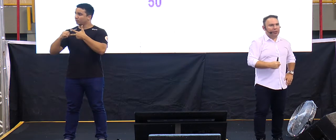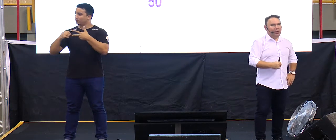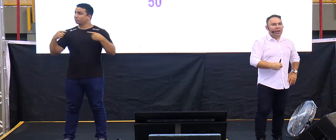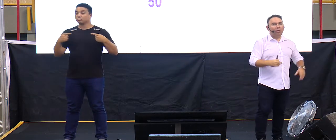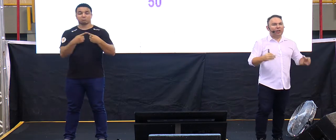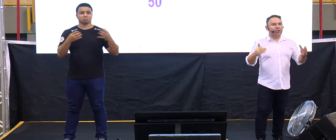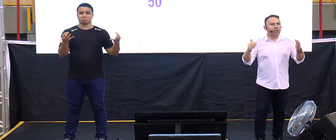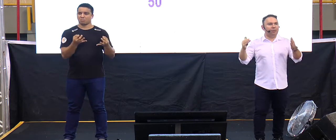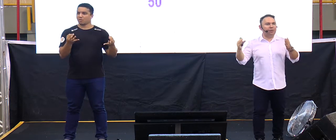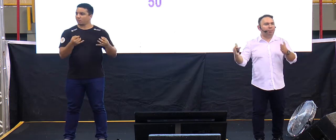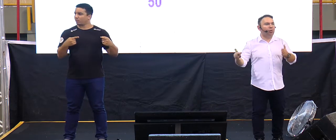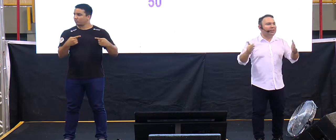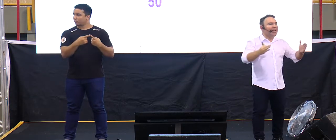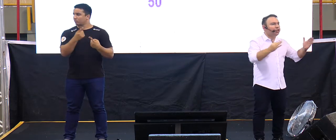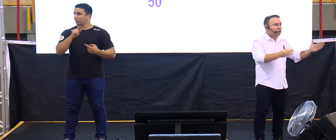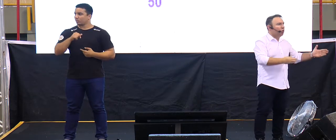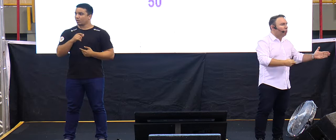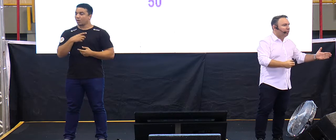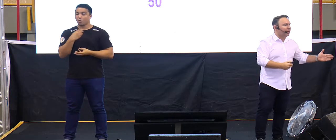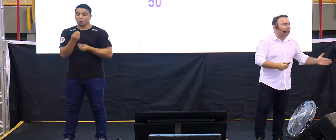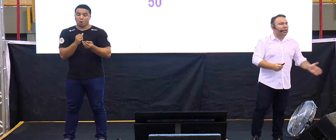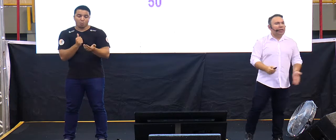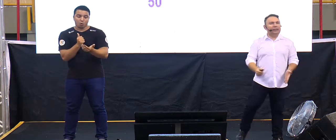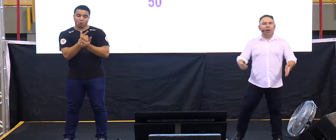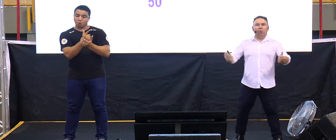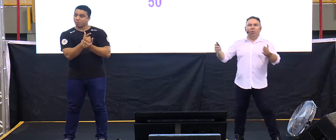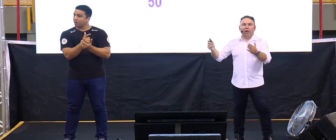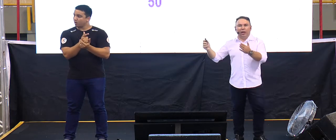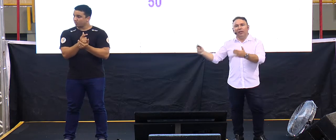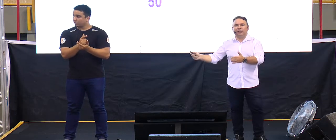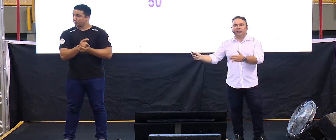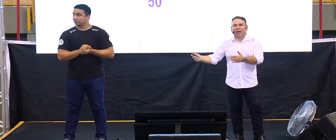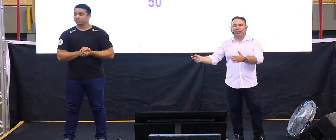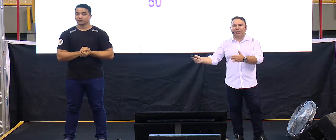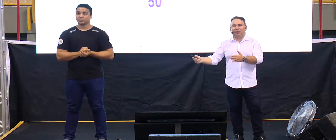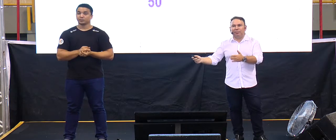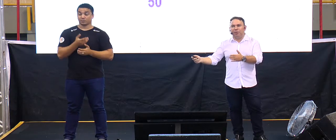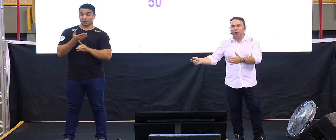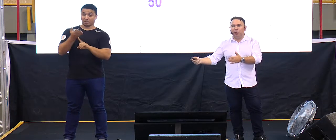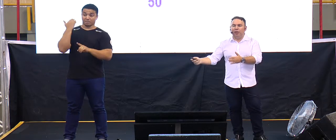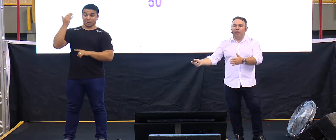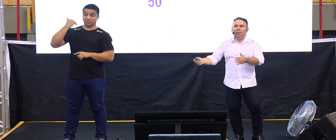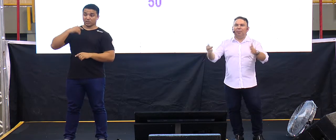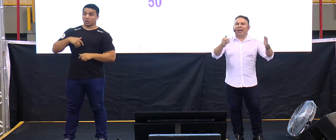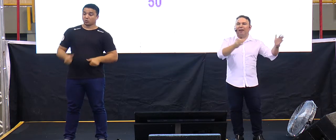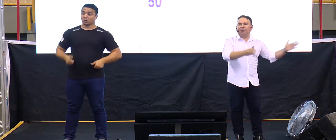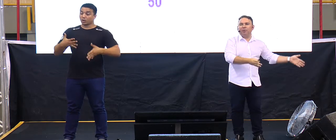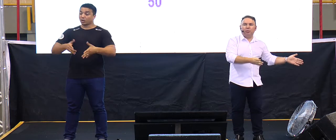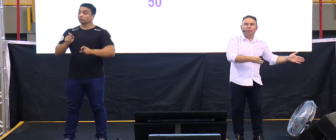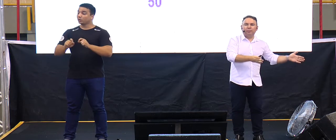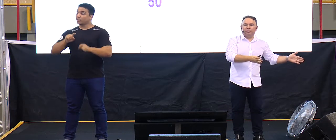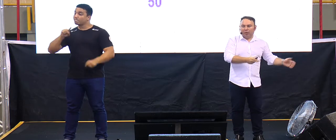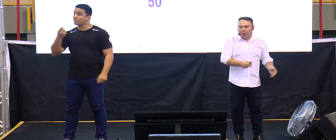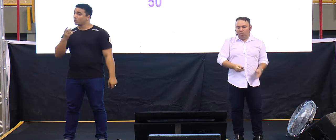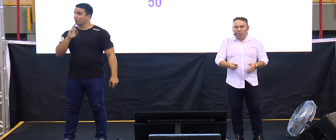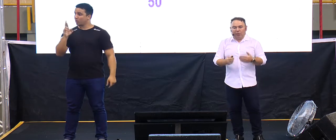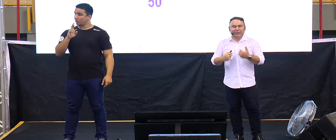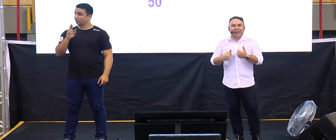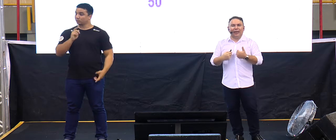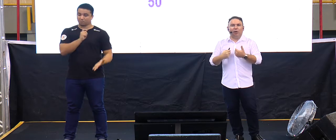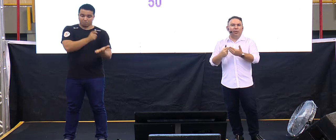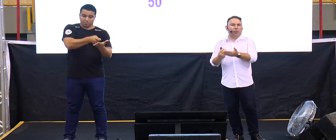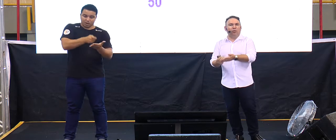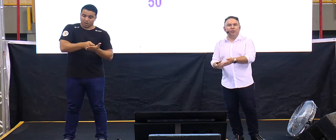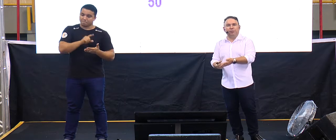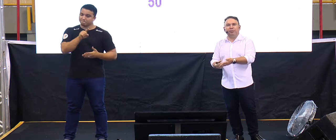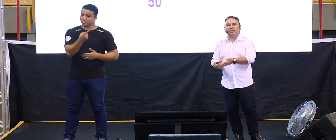Enem. É o que a gente chama de poder de compra. Então, antes eu gastava 1.000 e pagava 1.000. O meu